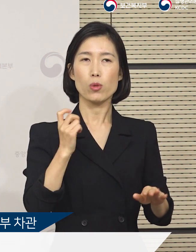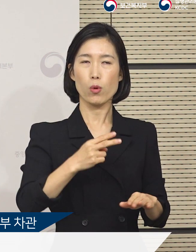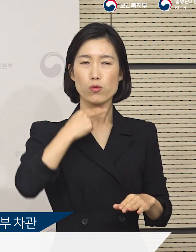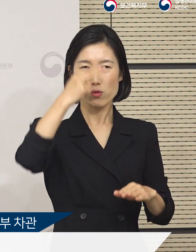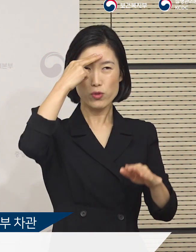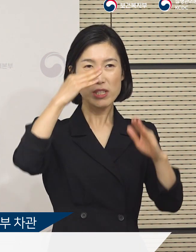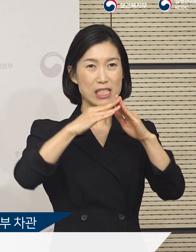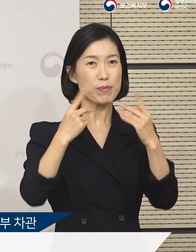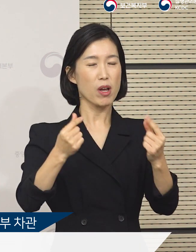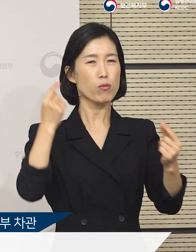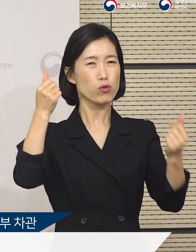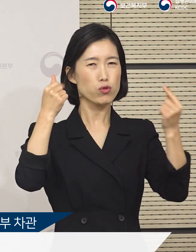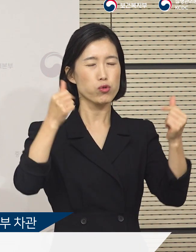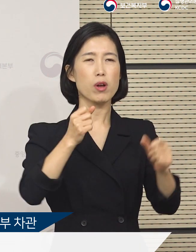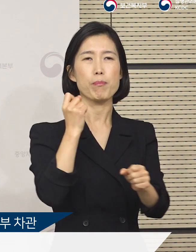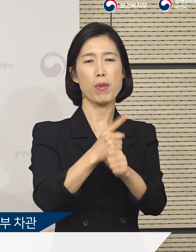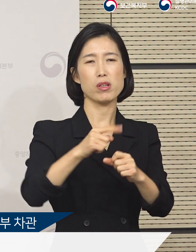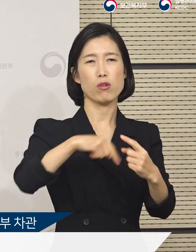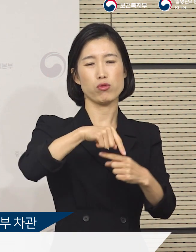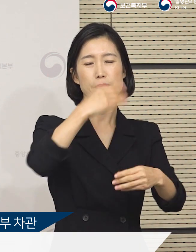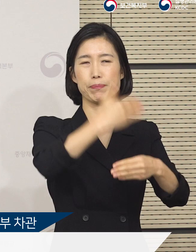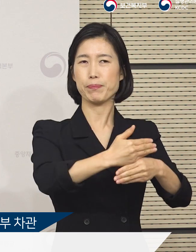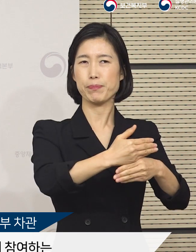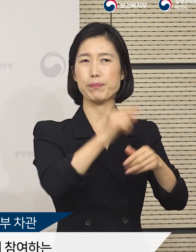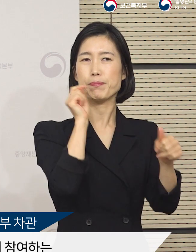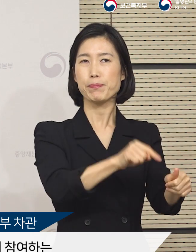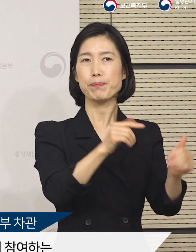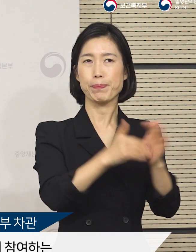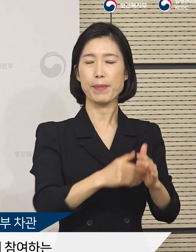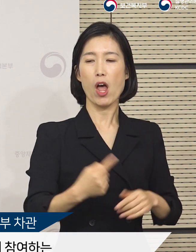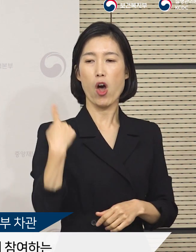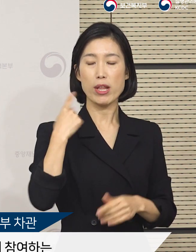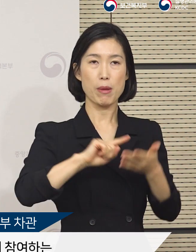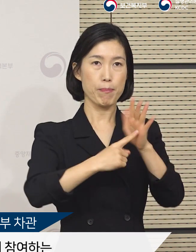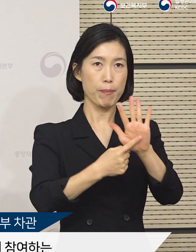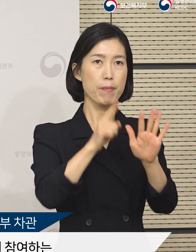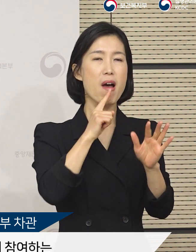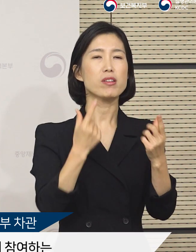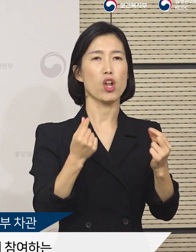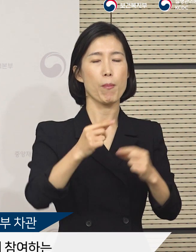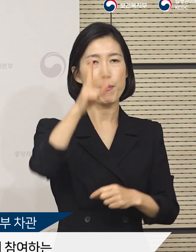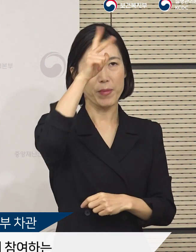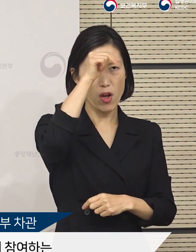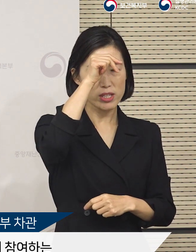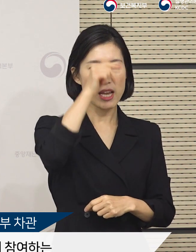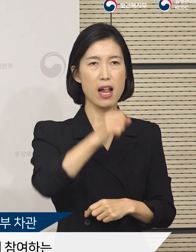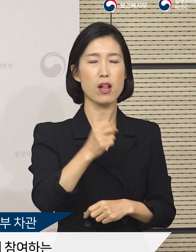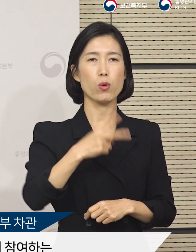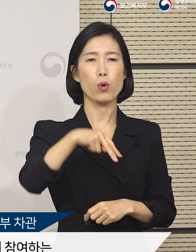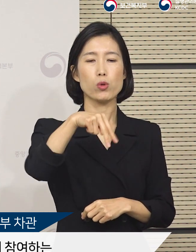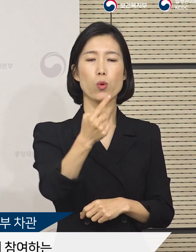유흥시설은 이미 운영 제한 조치가 시행 중입니다. 어제 발표한 대로 경찰과